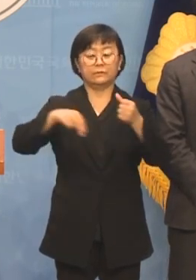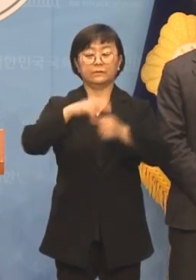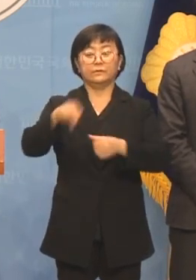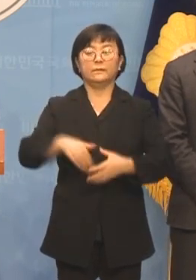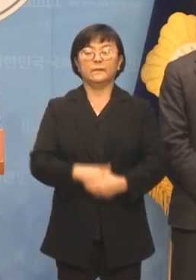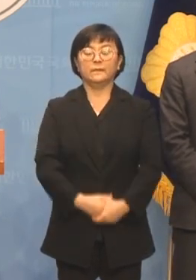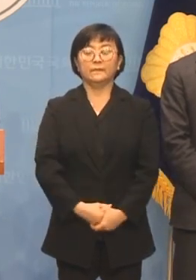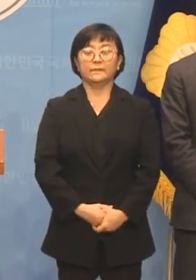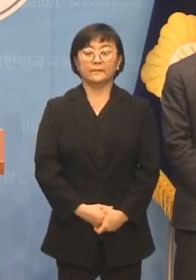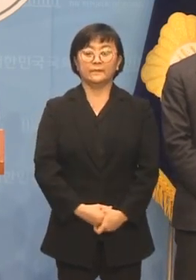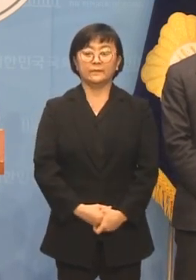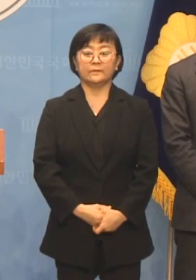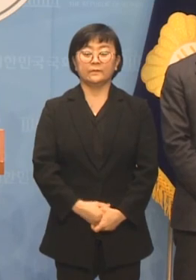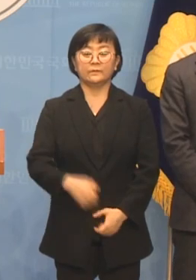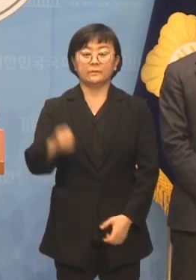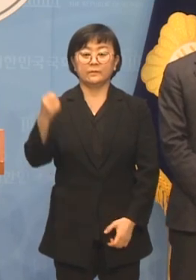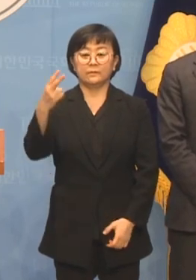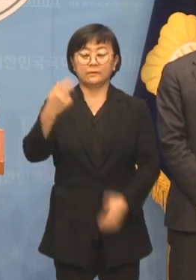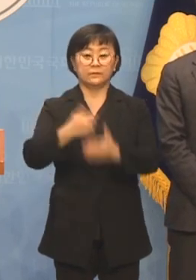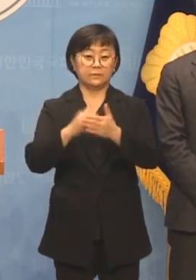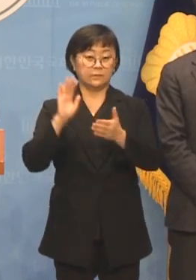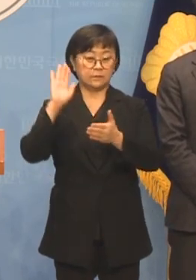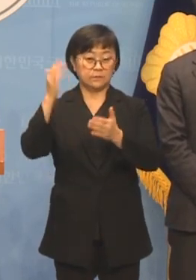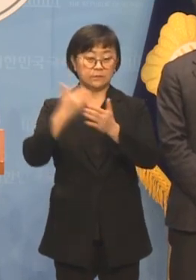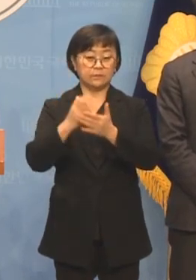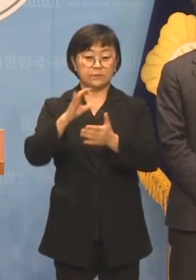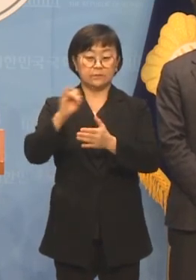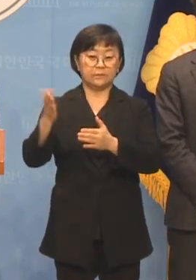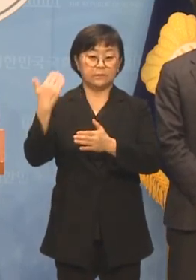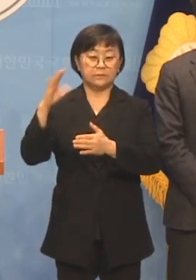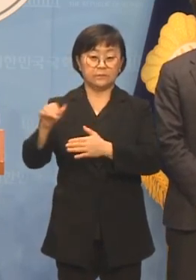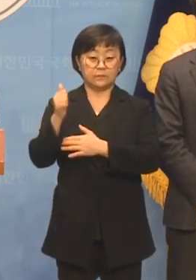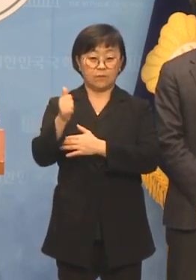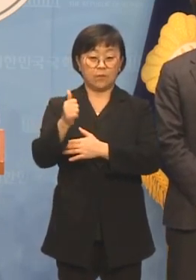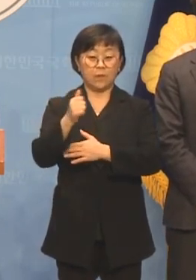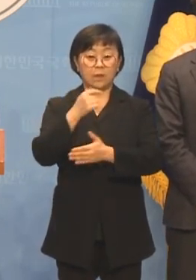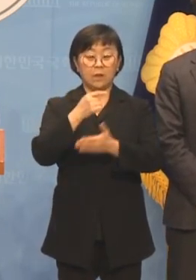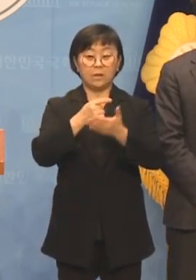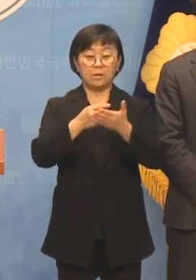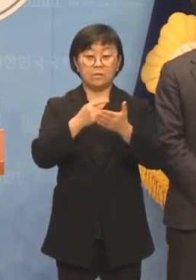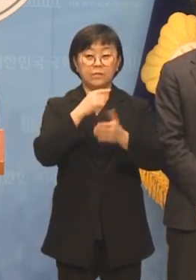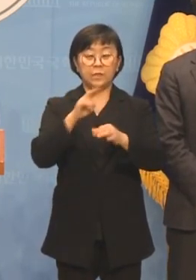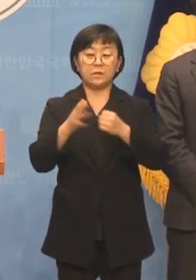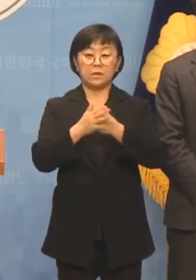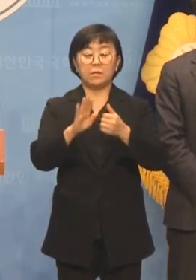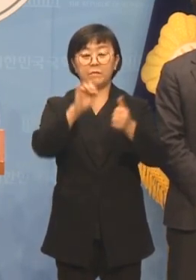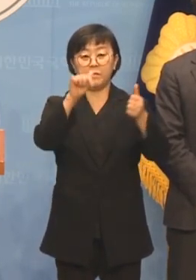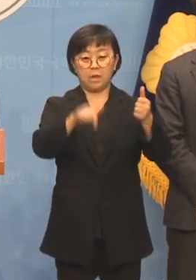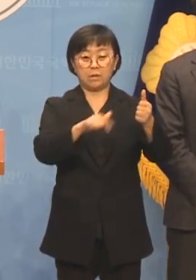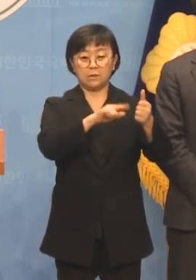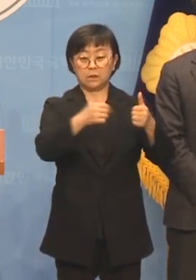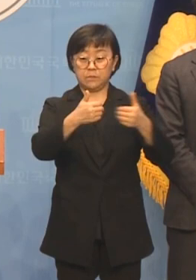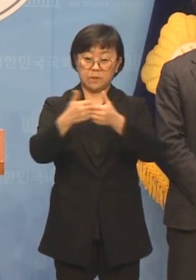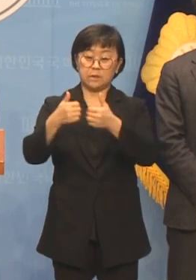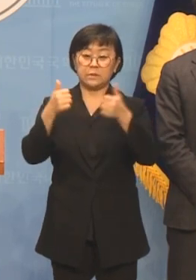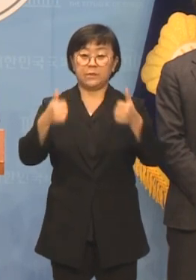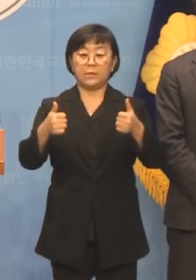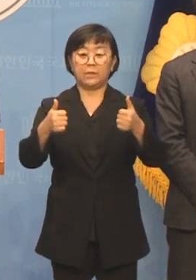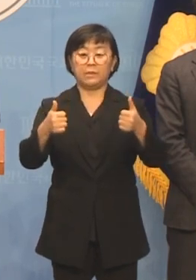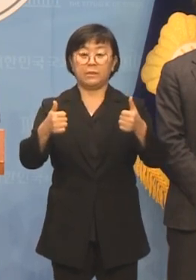사람입니다. 게다가 최근 이종섭 전 장관이 피해자로 적시된 박대령의 항명 관련